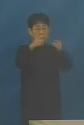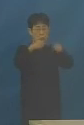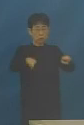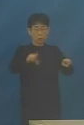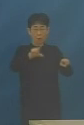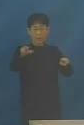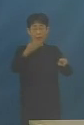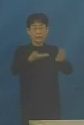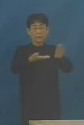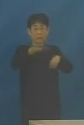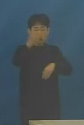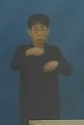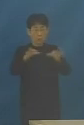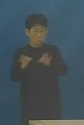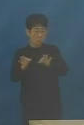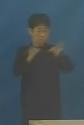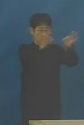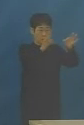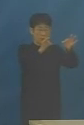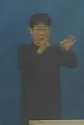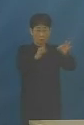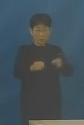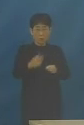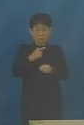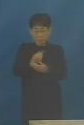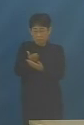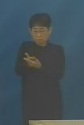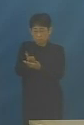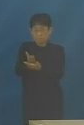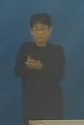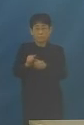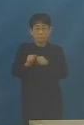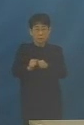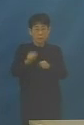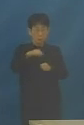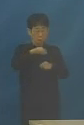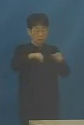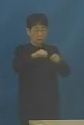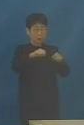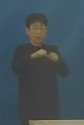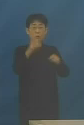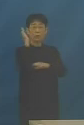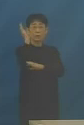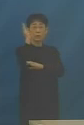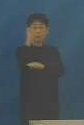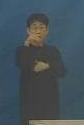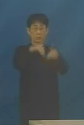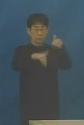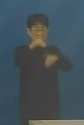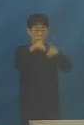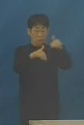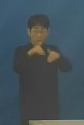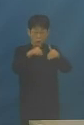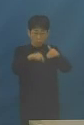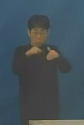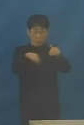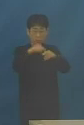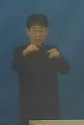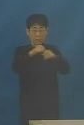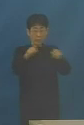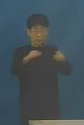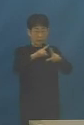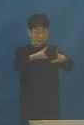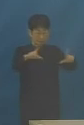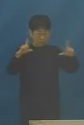たいこれを今回の選挙の結果まああのクローズアップされてきた洋炉の方々